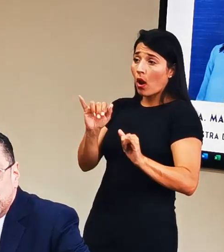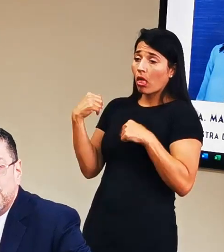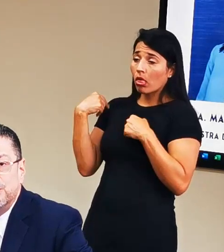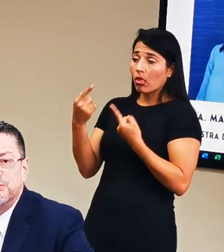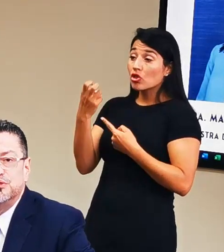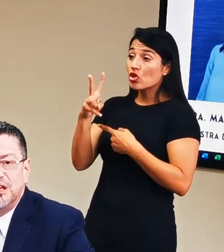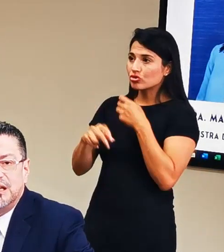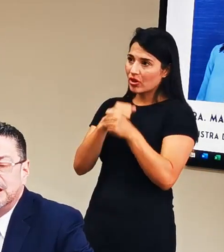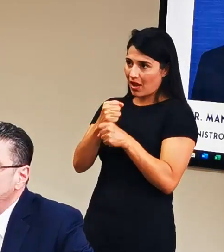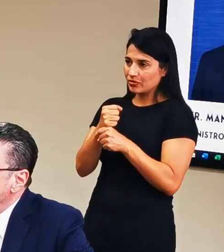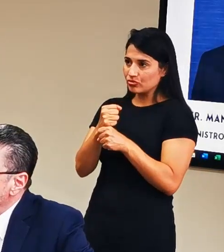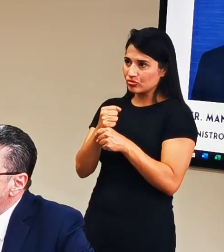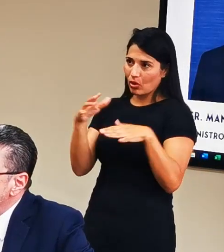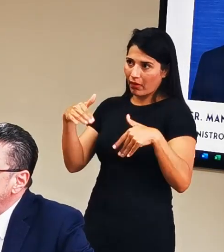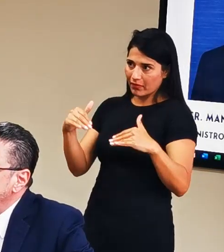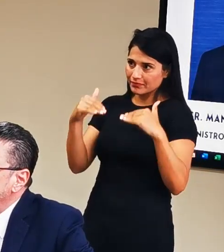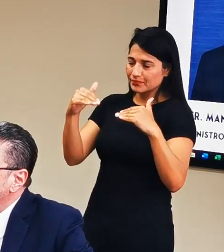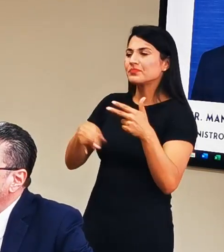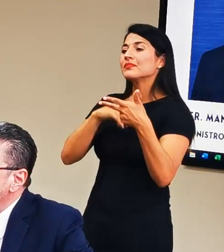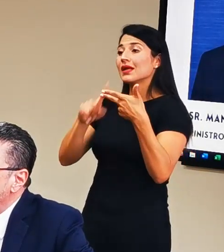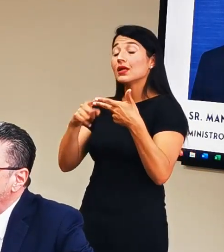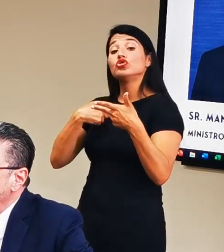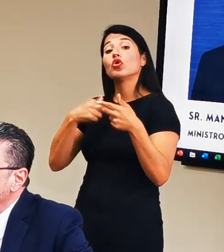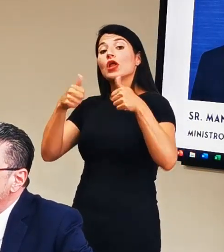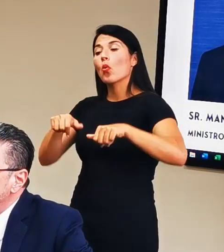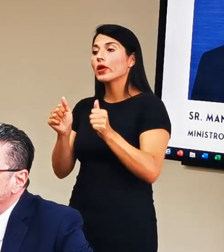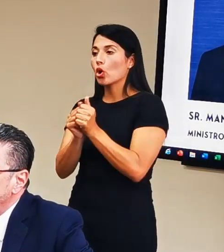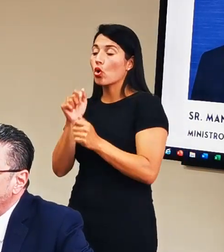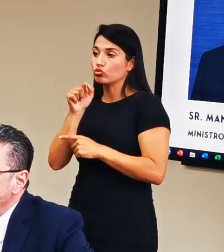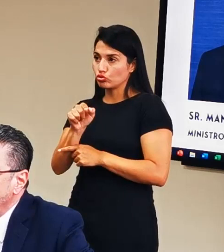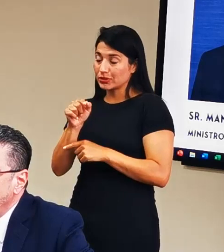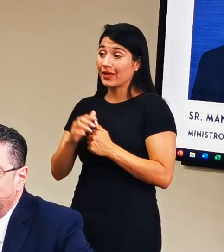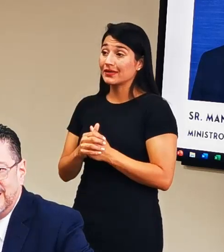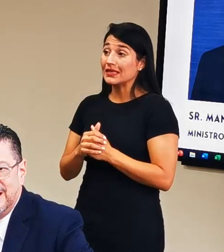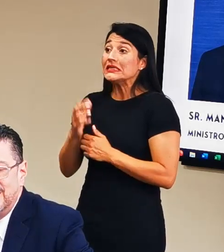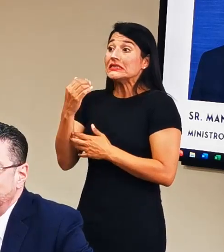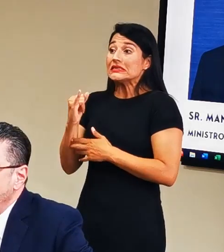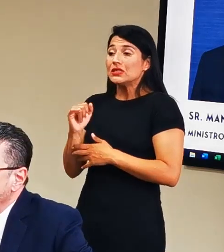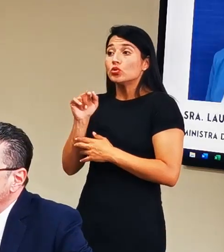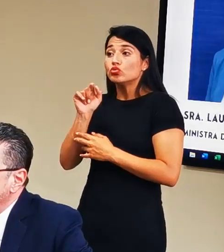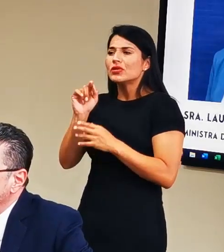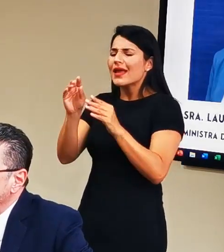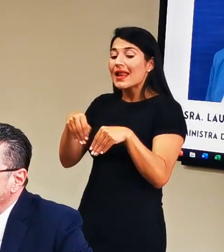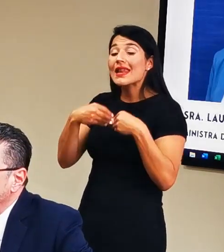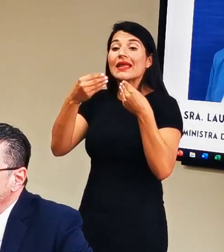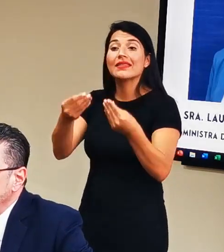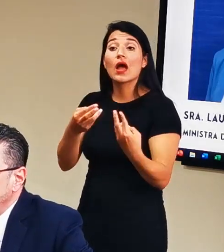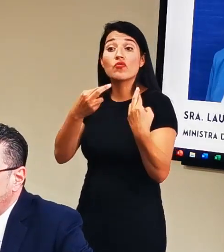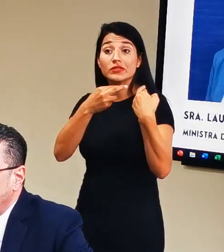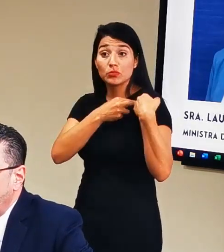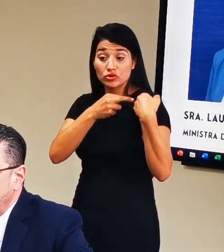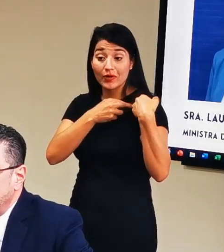Tercero, que estoy de acuerdo con usted, ese, si usted le da en la responsabilidad que tiene